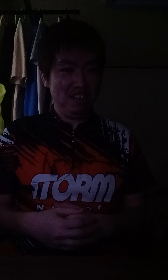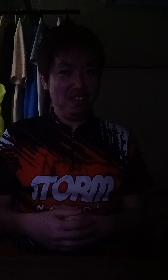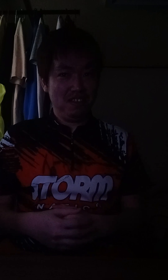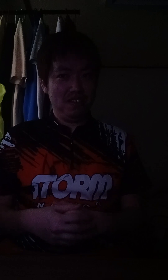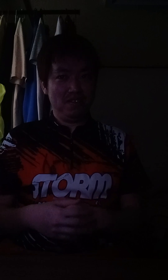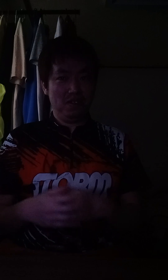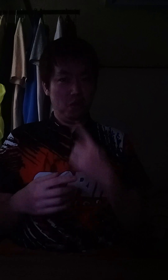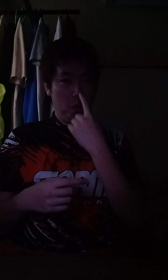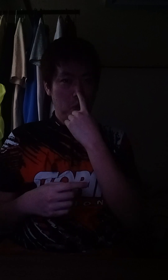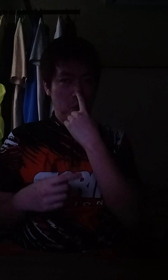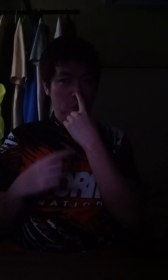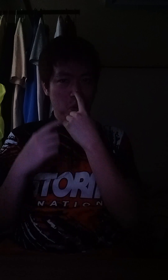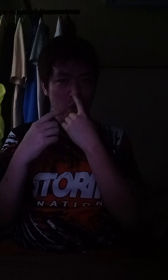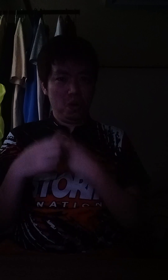코